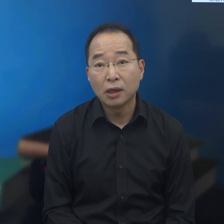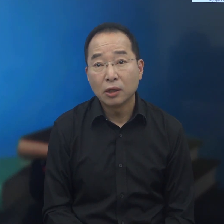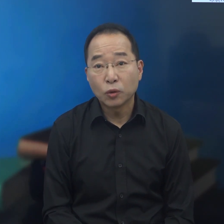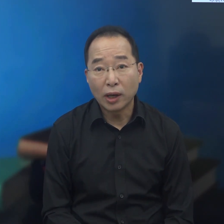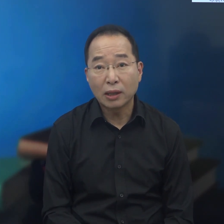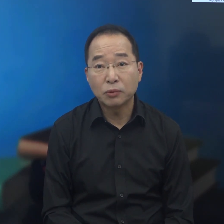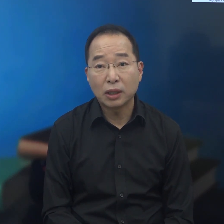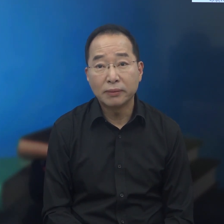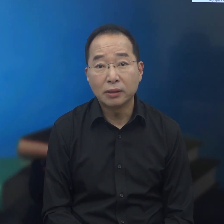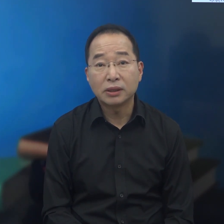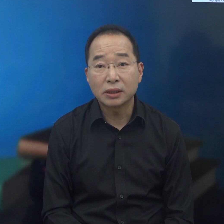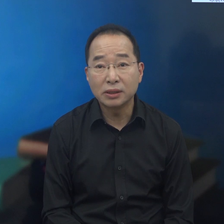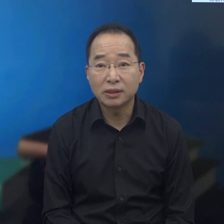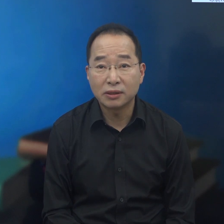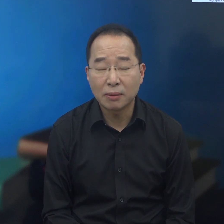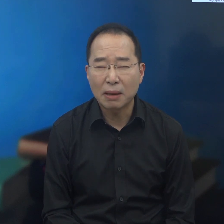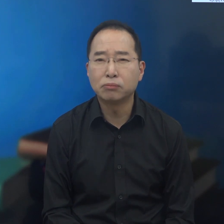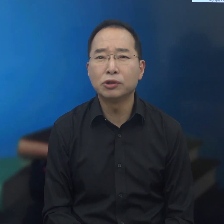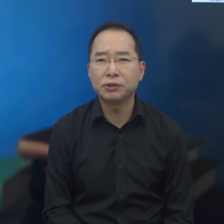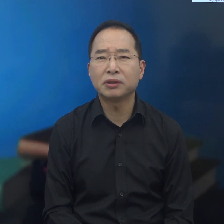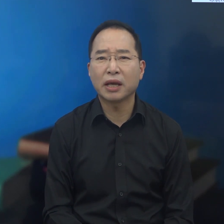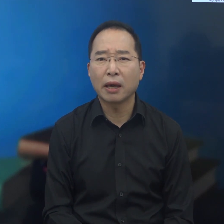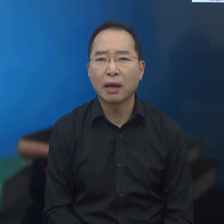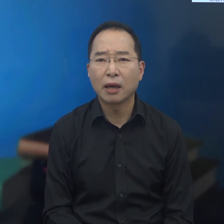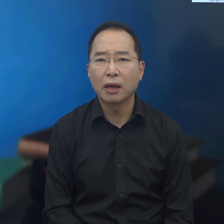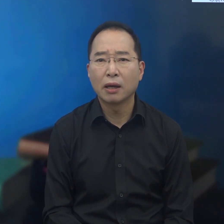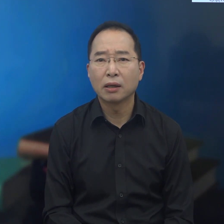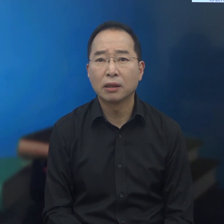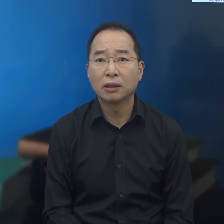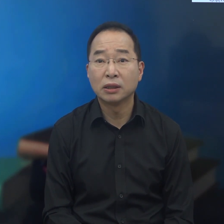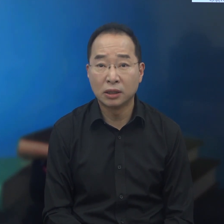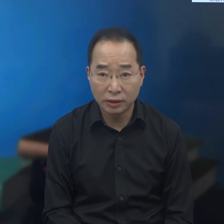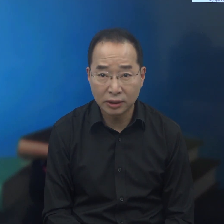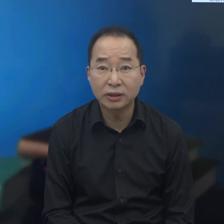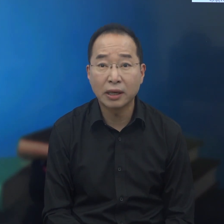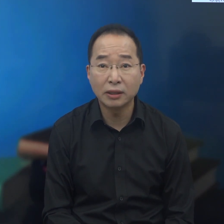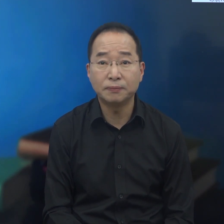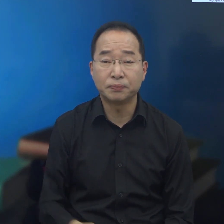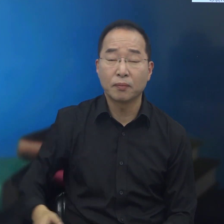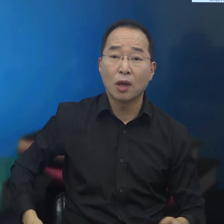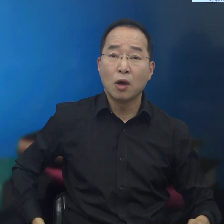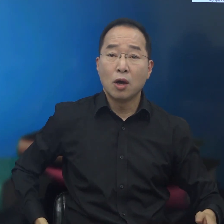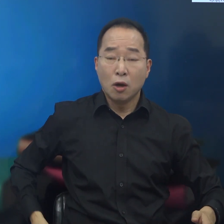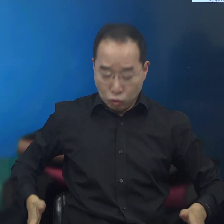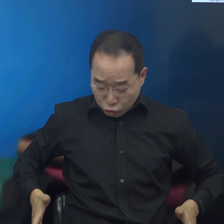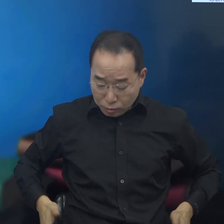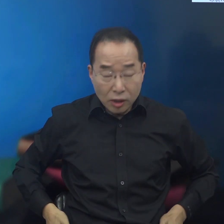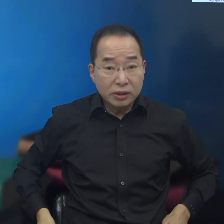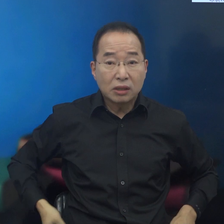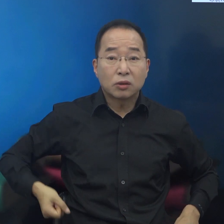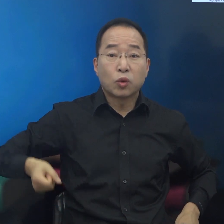또 하나는 뭐냐면 쓰긴 쓰는데 막 물 쓰듯 해. 그럴 때는 주머니에서